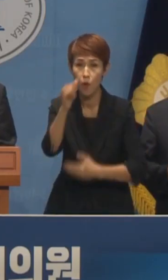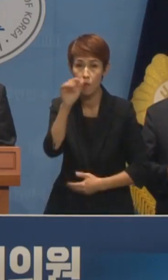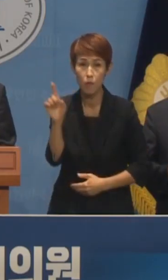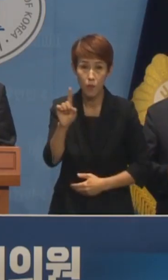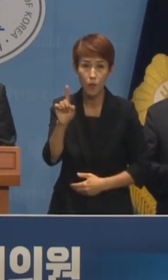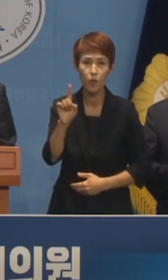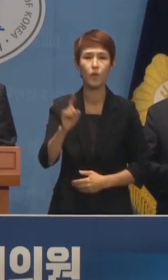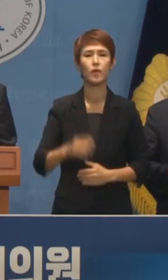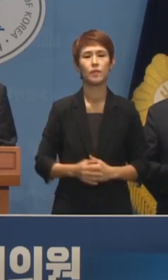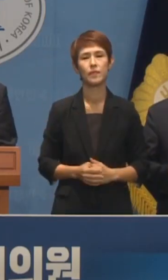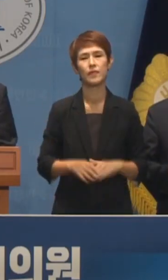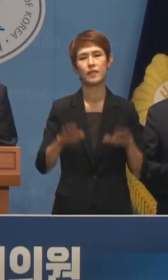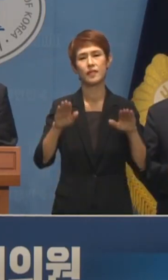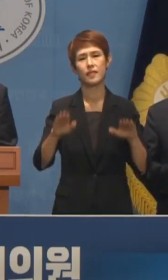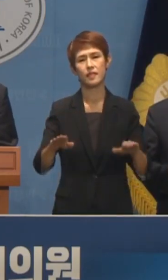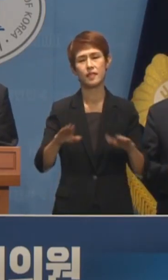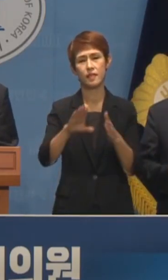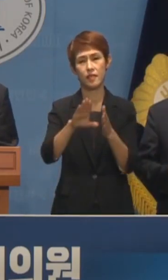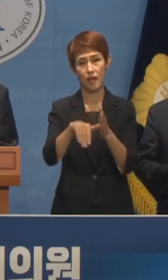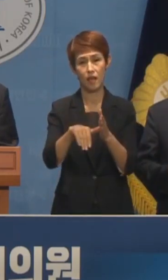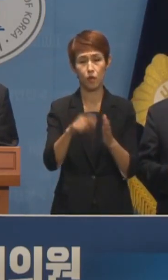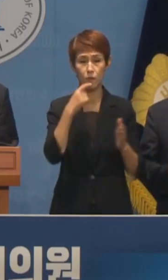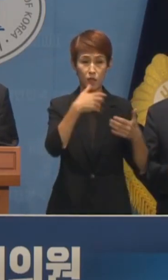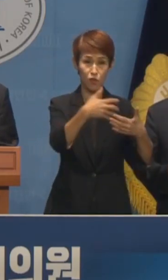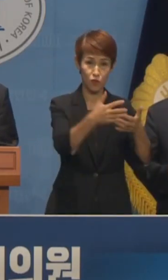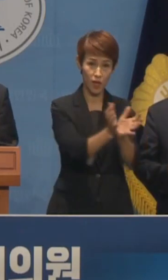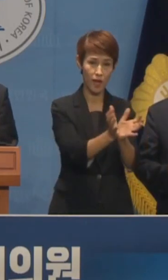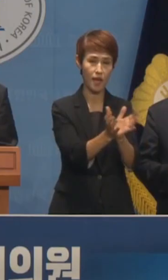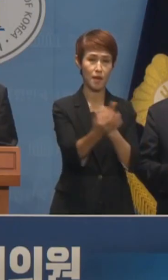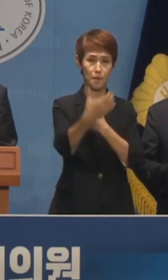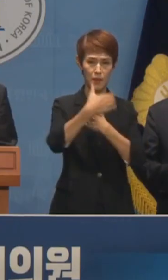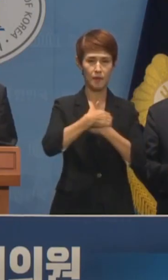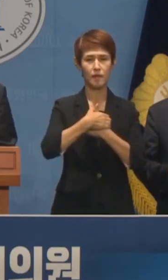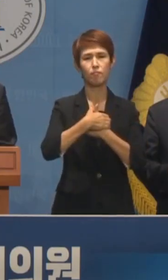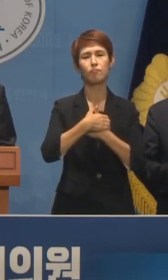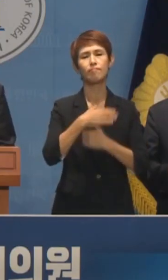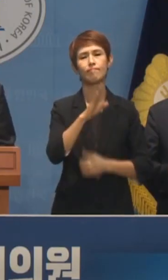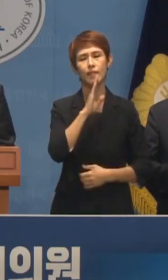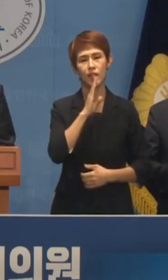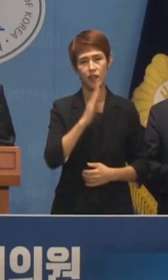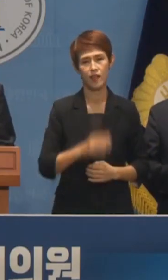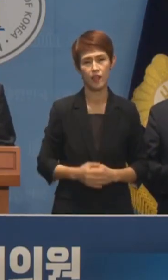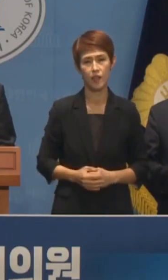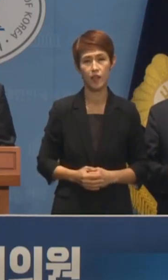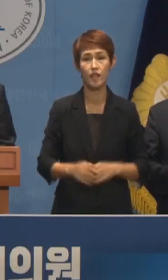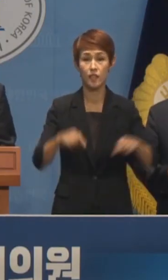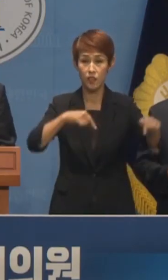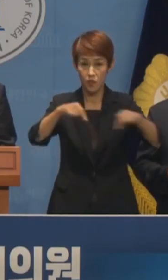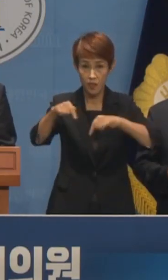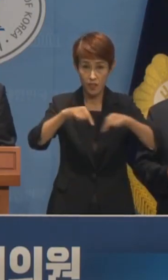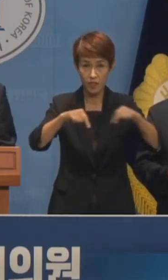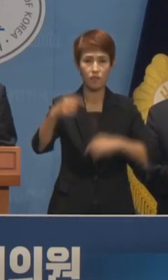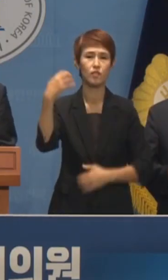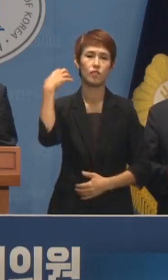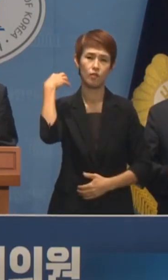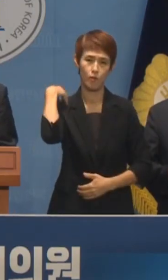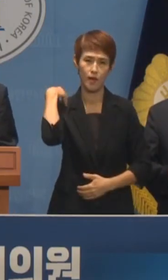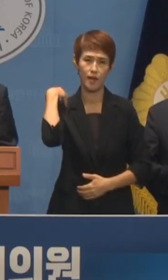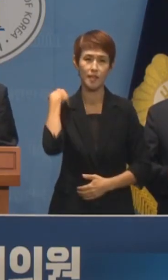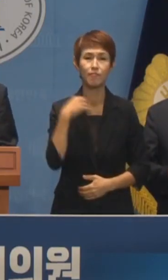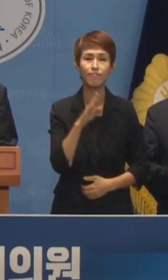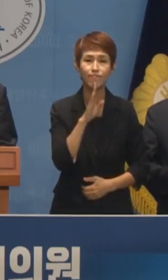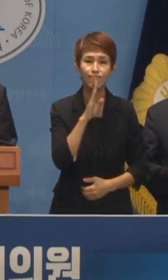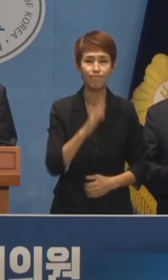이것이 이 시대가 우리 민주당에 부여한 과제 중 하나이고 바로 정치가 해야 할 일